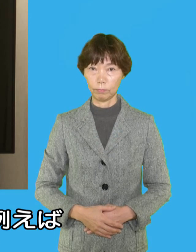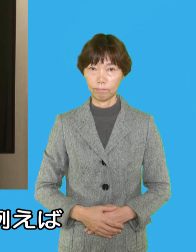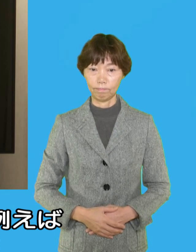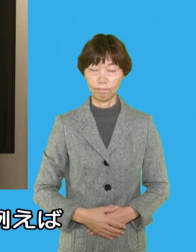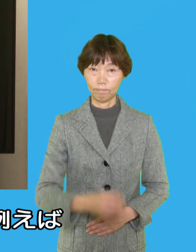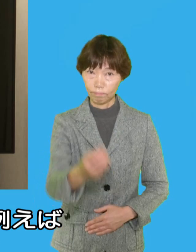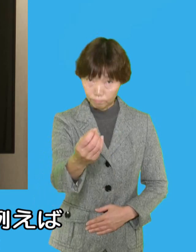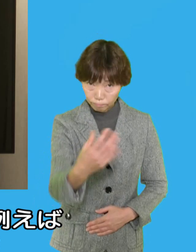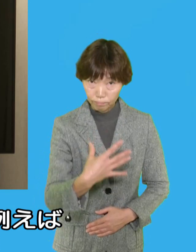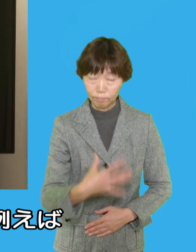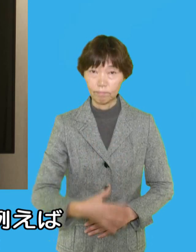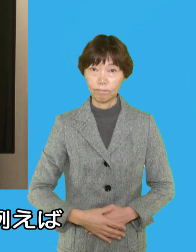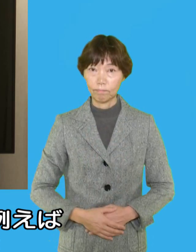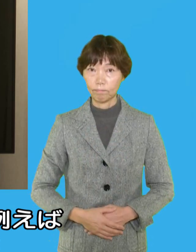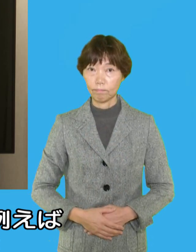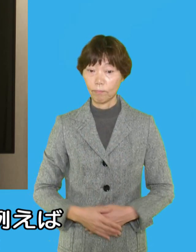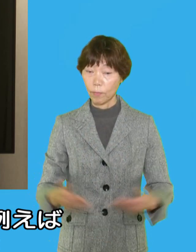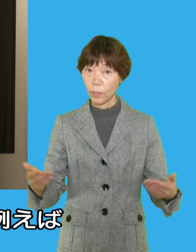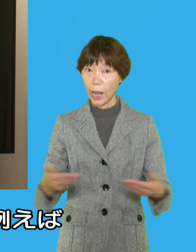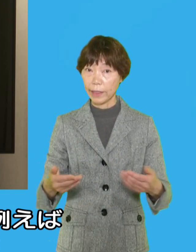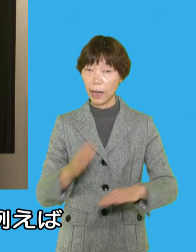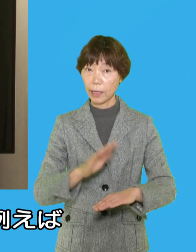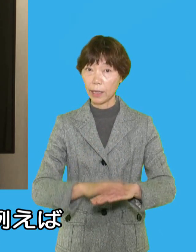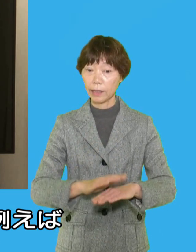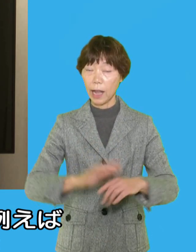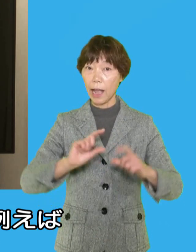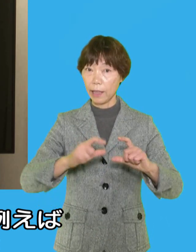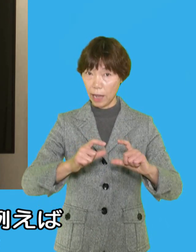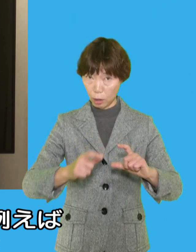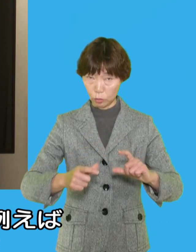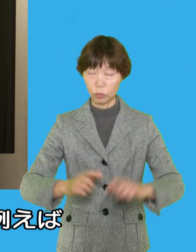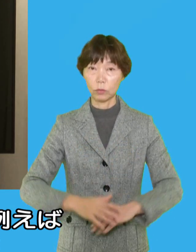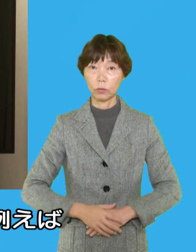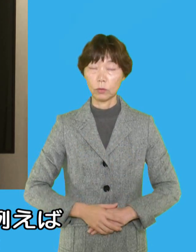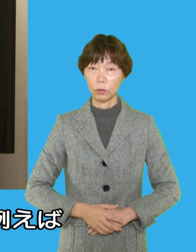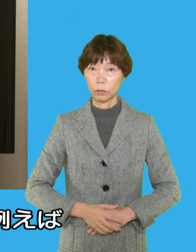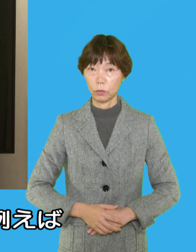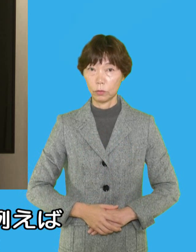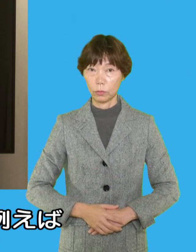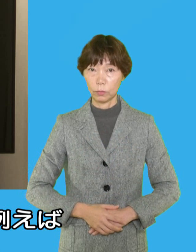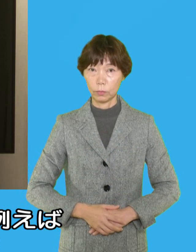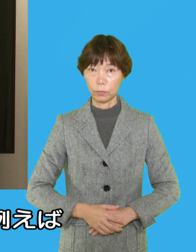続けてすみません、働き方改革の